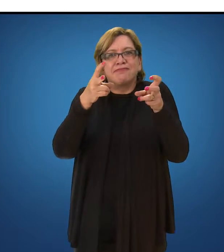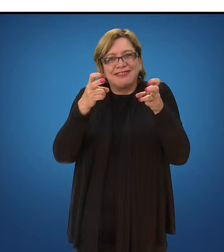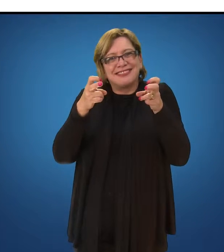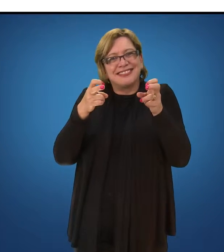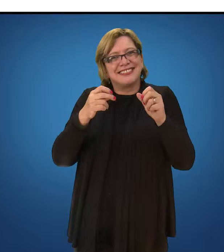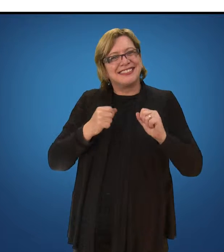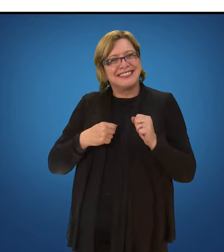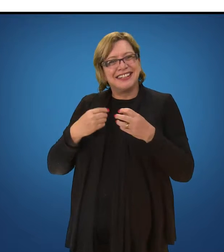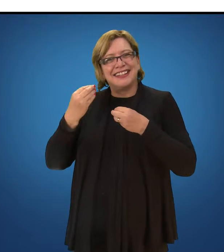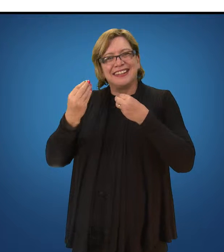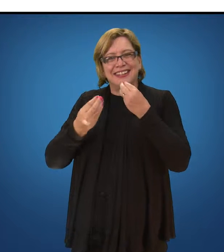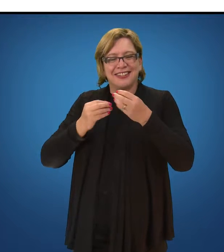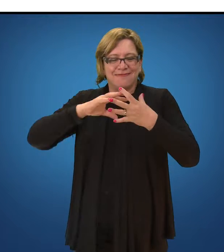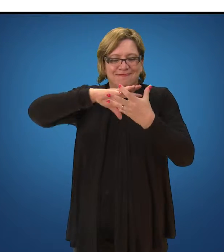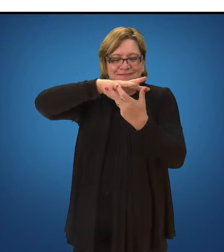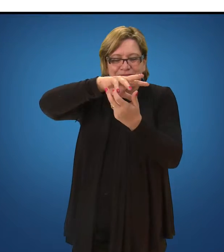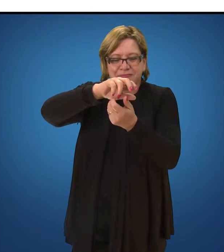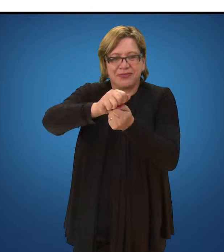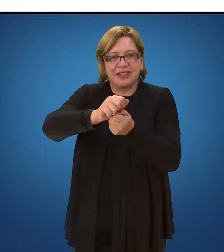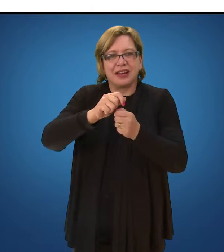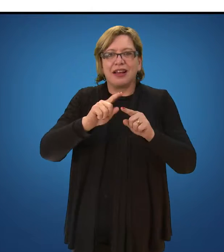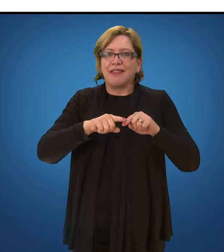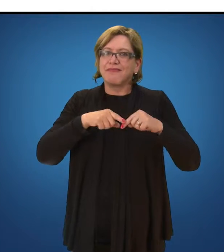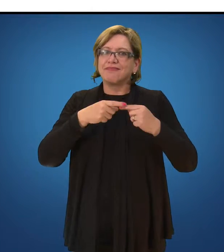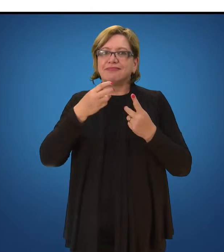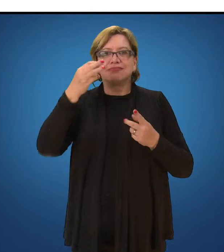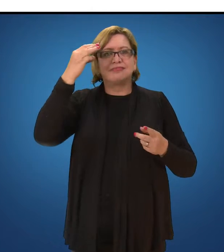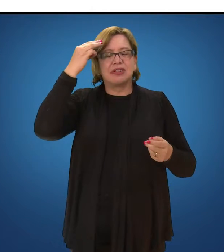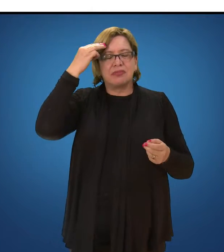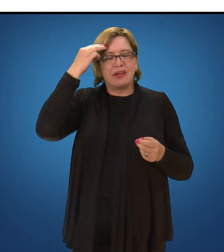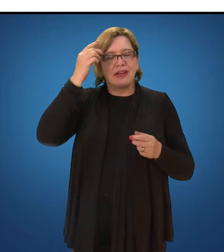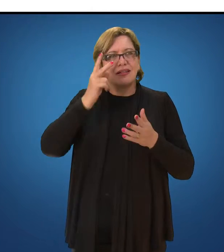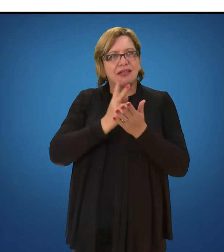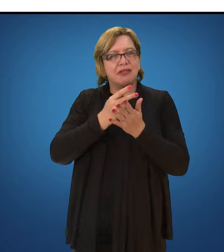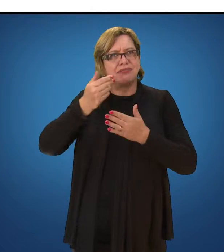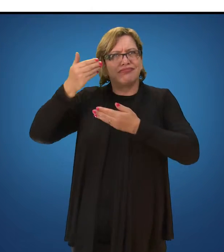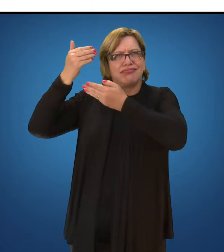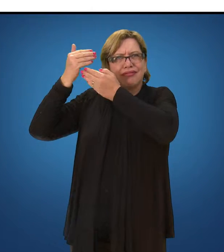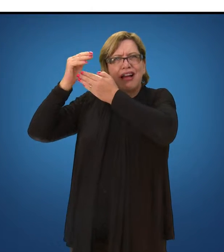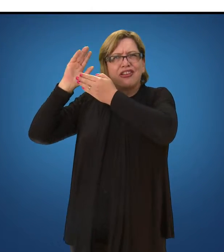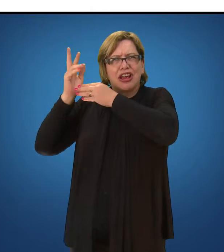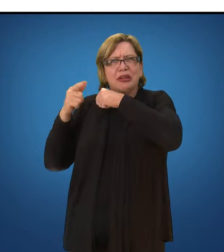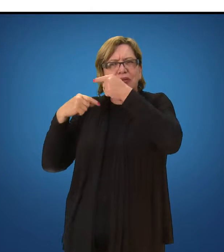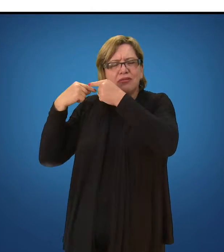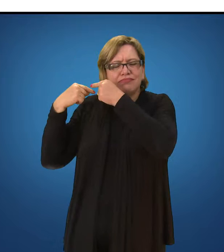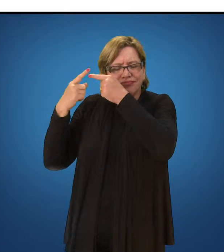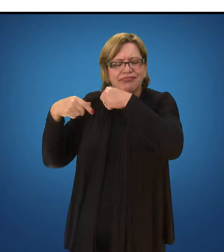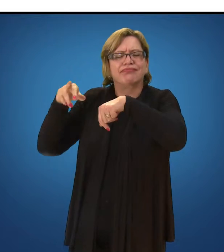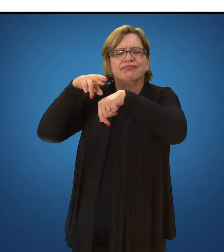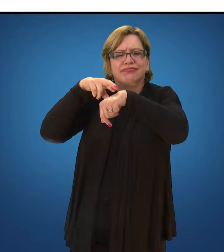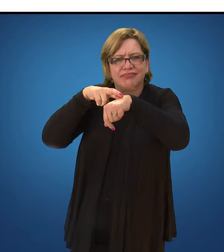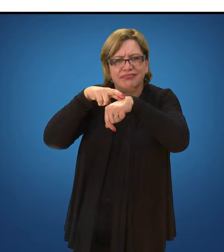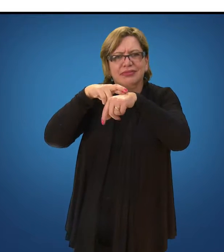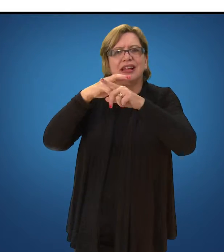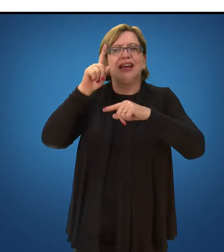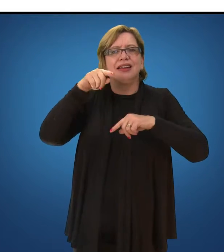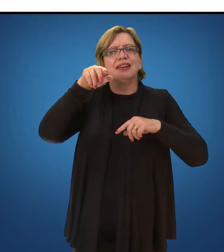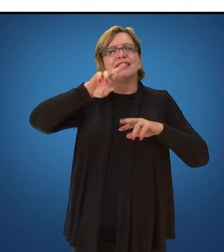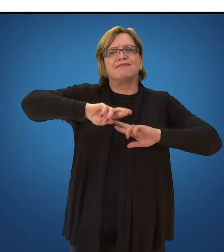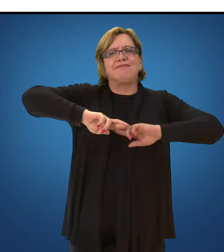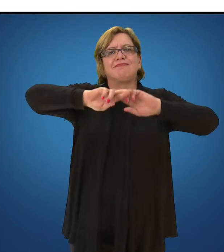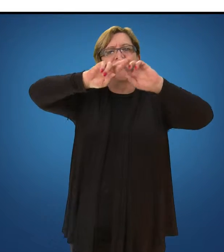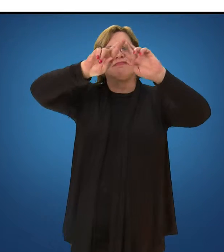e se relacionar com o mundo. Mas a memória, porque remete ao passado e recupera aquilo que já foi, é diferente